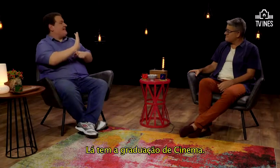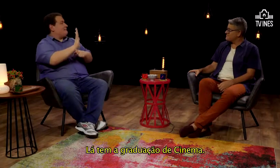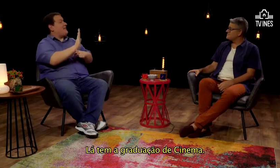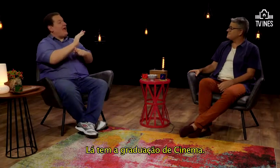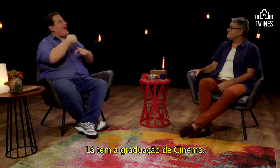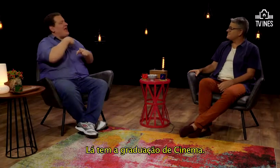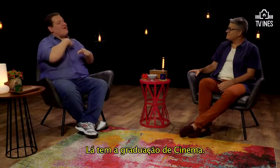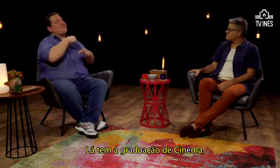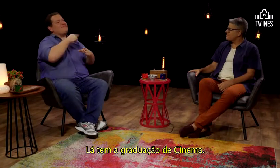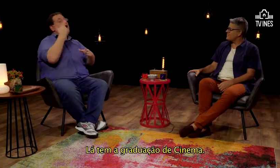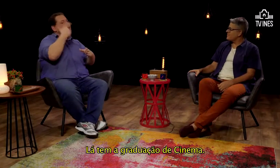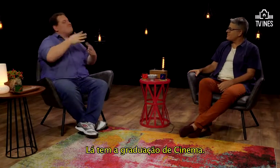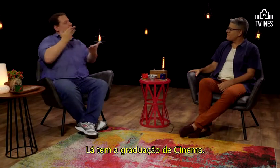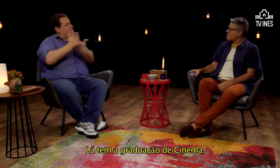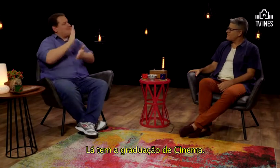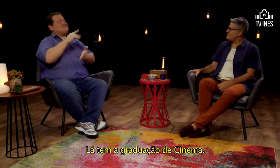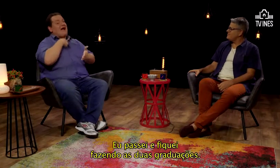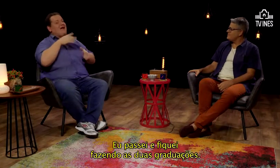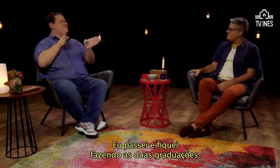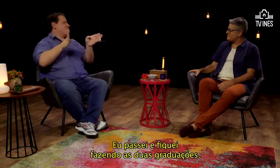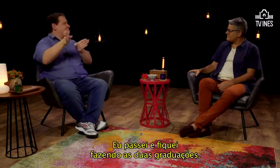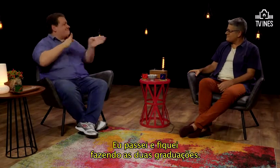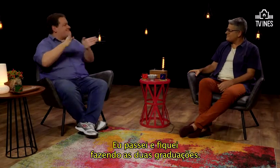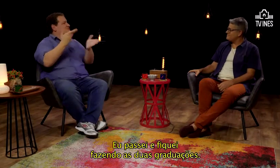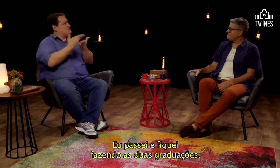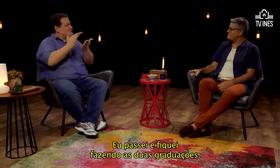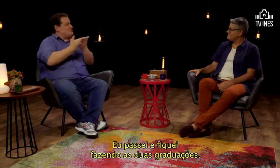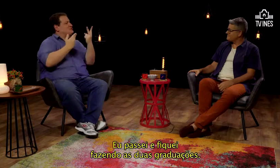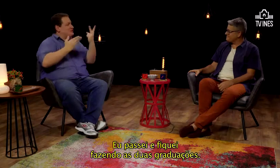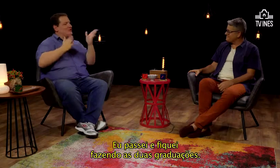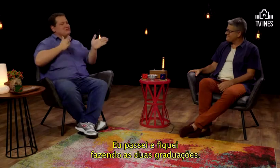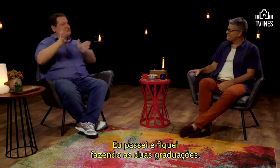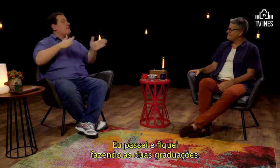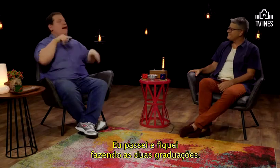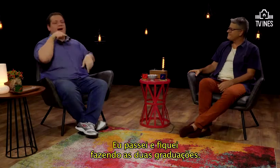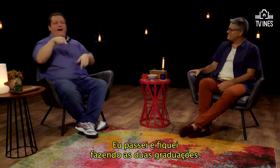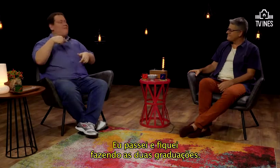a graduação de cinema. Eu passei e fiquei fazendo as duas graduações.